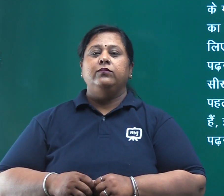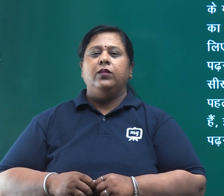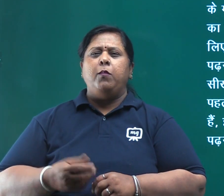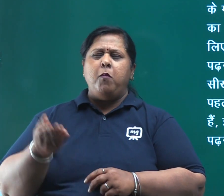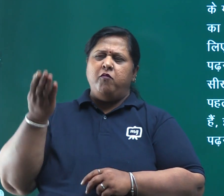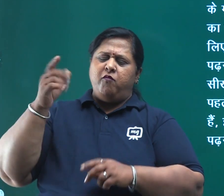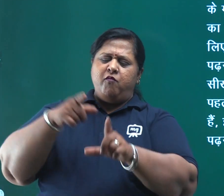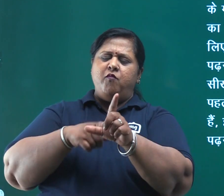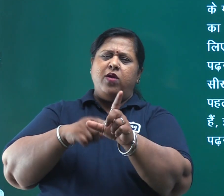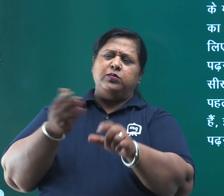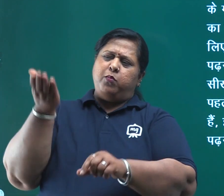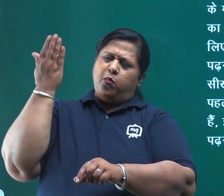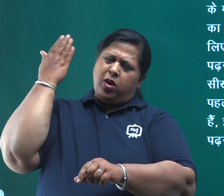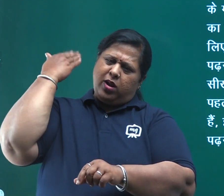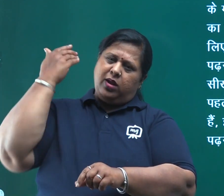वर्ष पुरानी है।